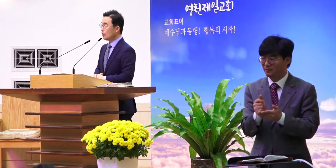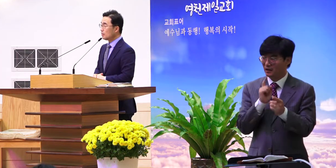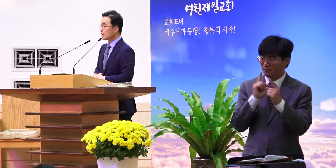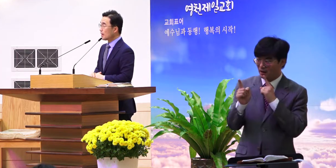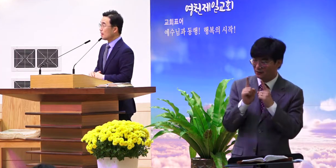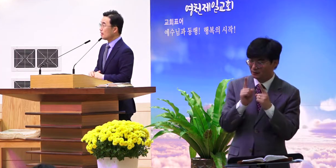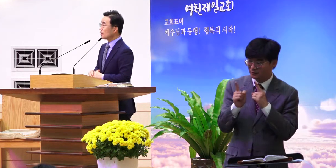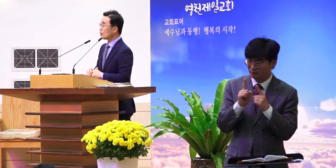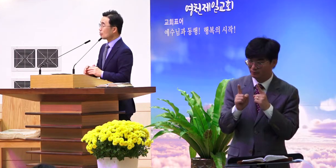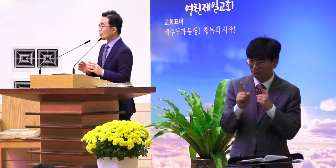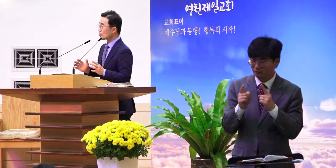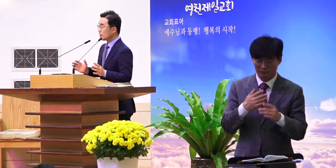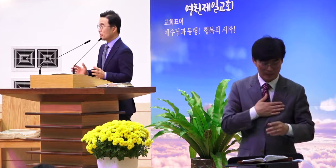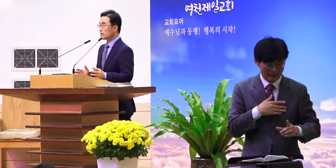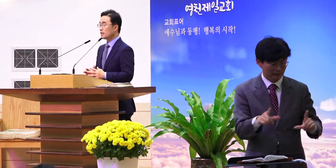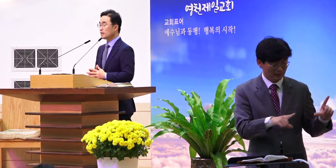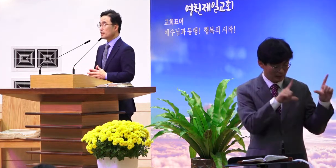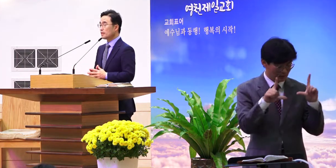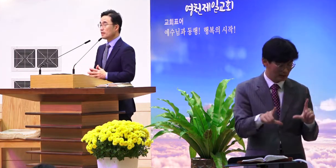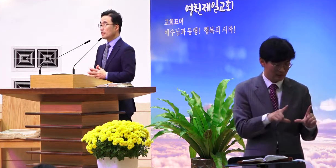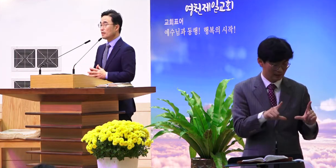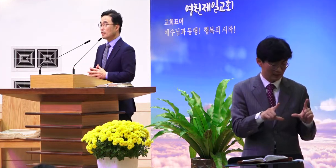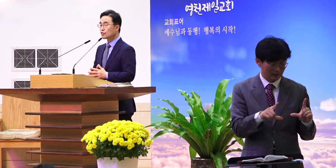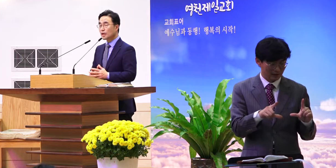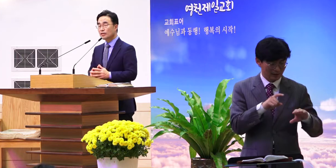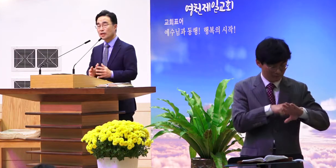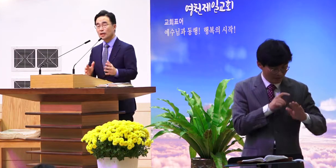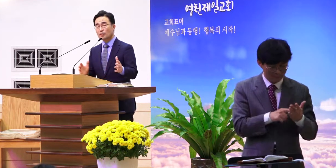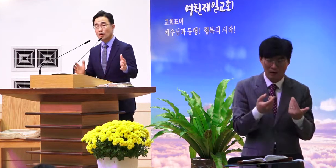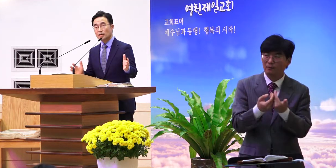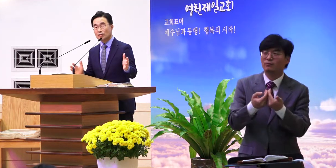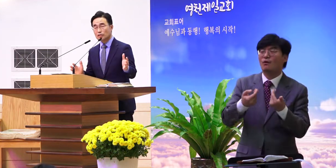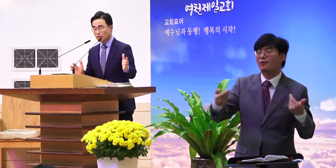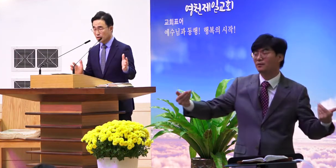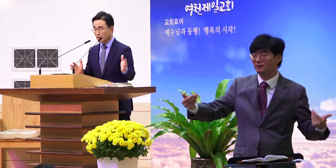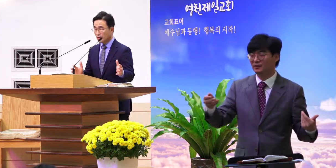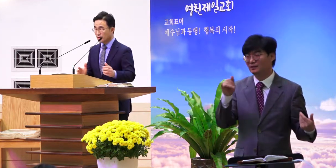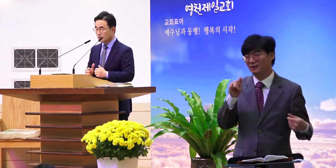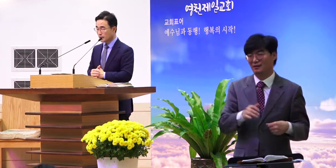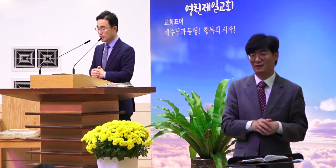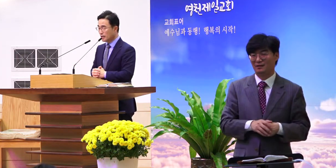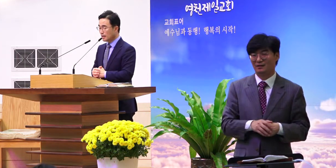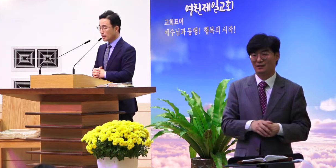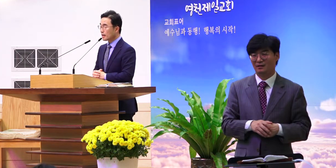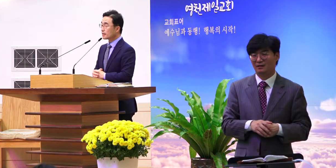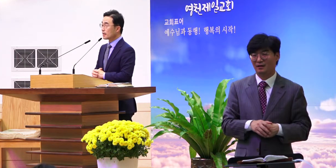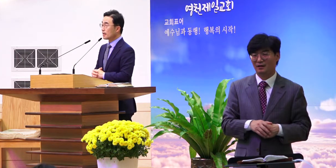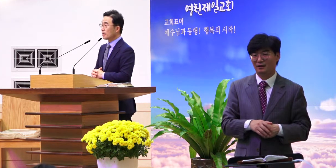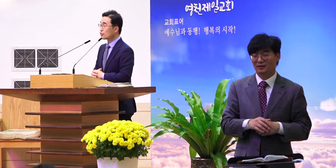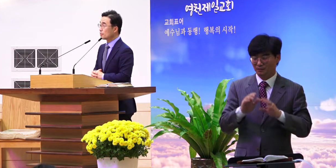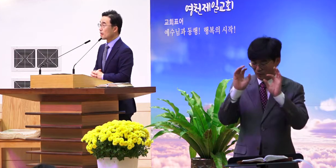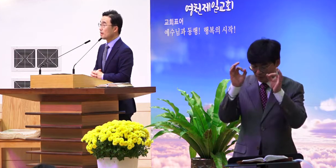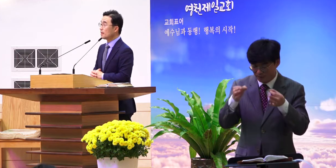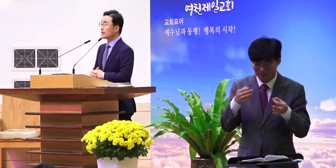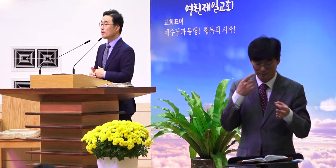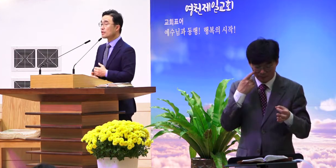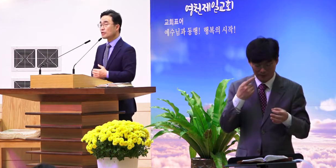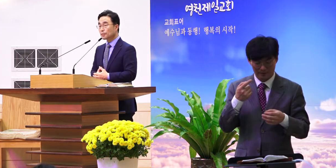말씀에서 얼마나 동떨어져 있는지, 어느 순간 이렇게 멀리 떨어져 있게 되었는지를 깨닫게